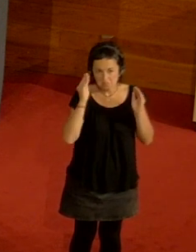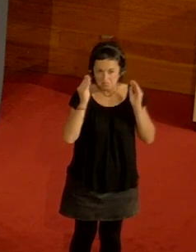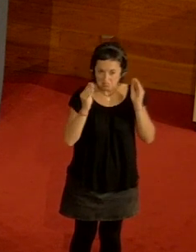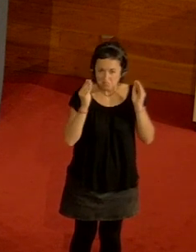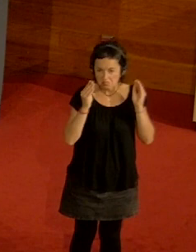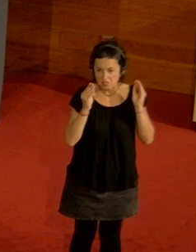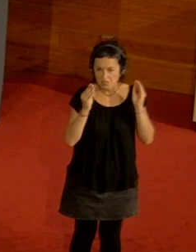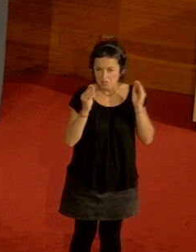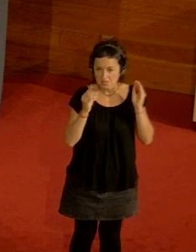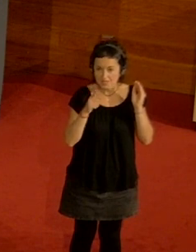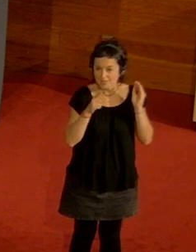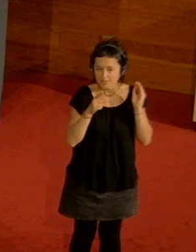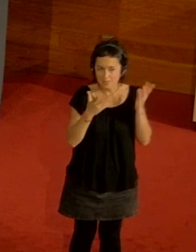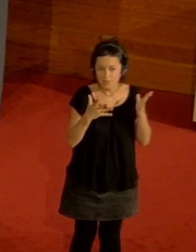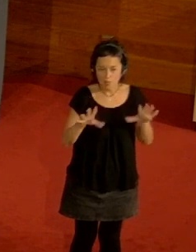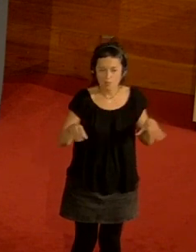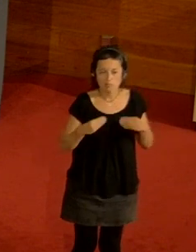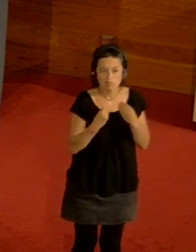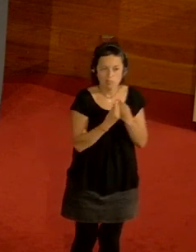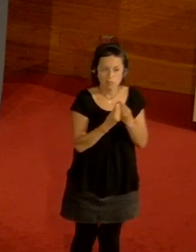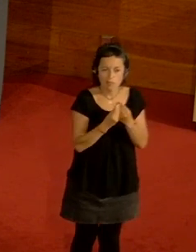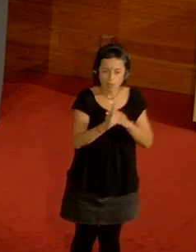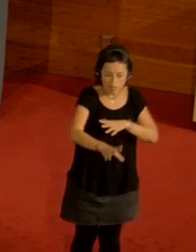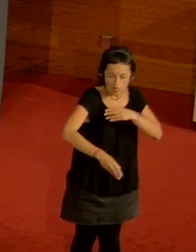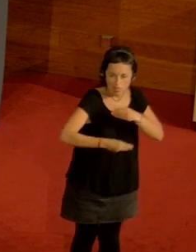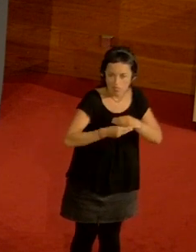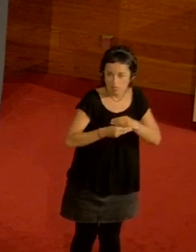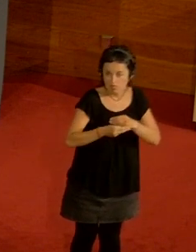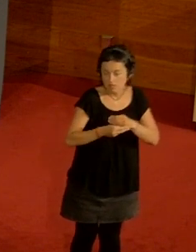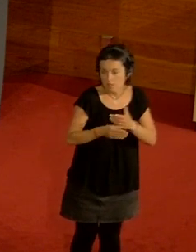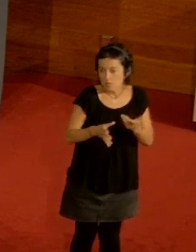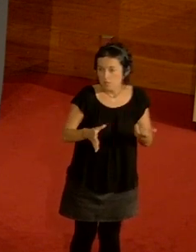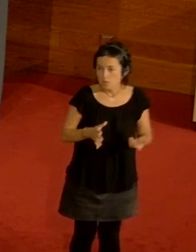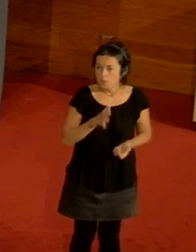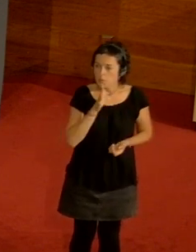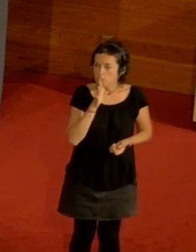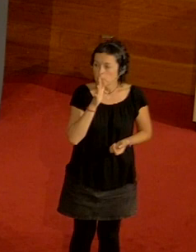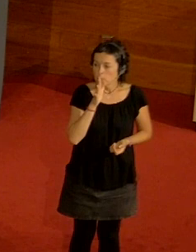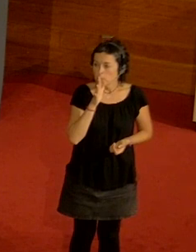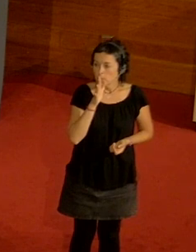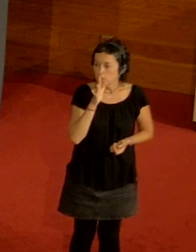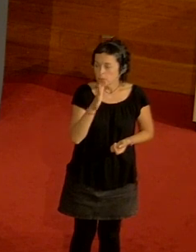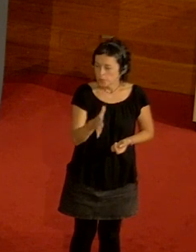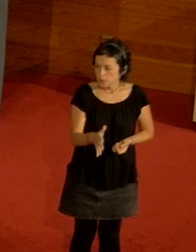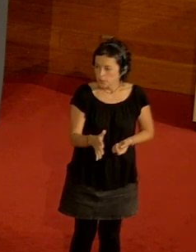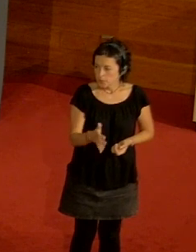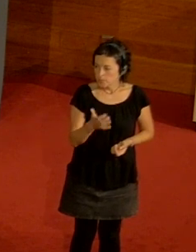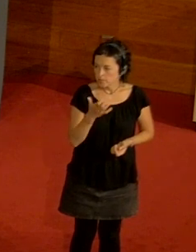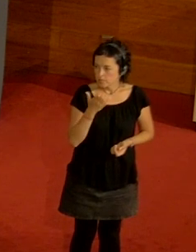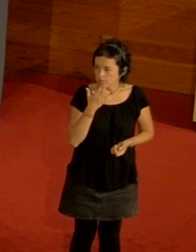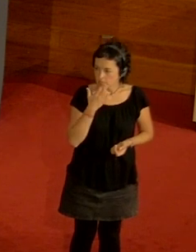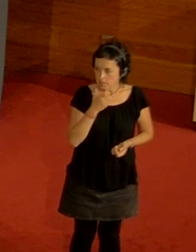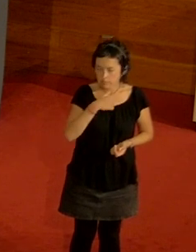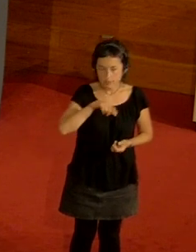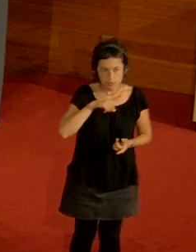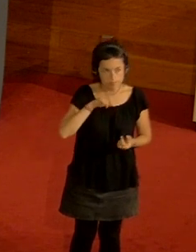que siempre van a sumar incluso van a sumar porque Incluso si si lo que vamos ideando no nos